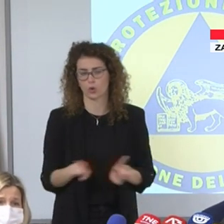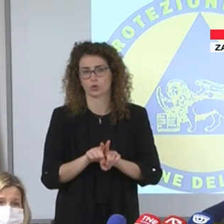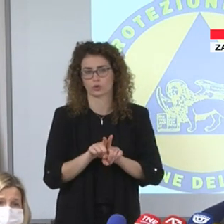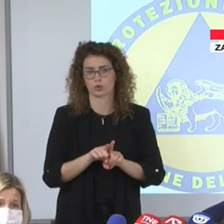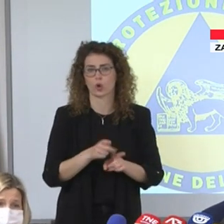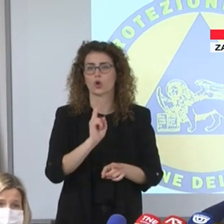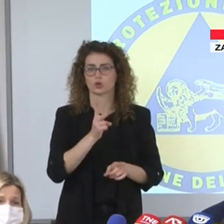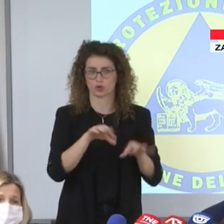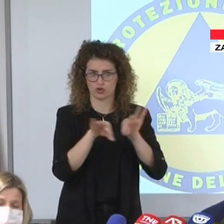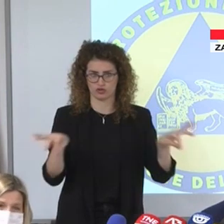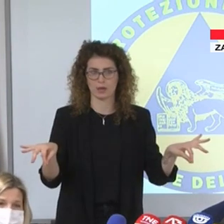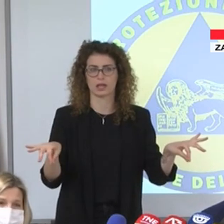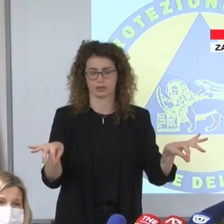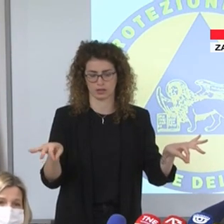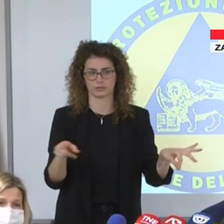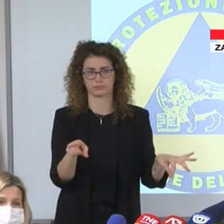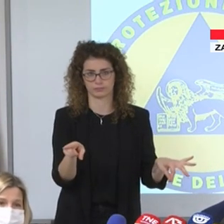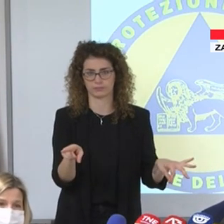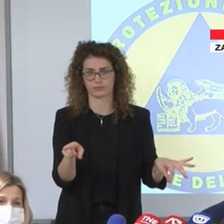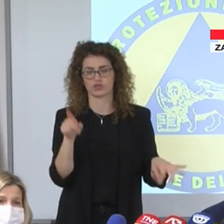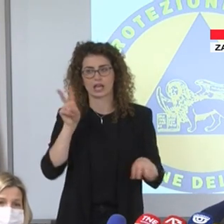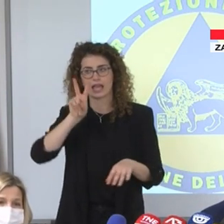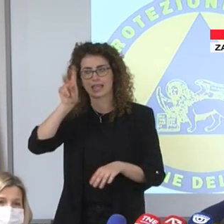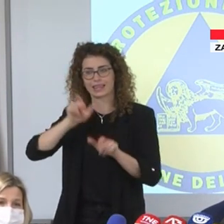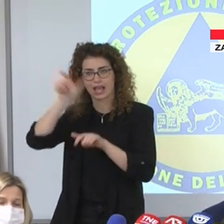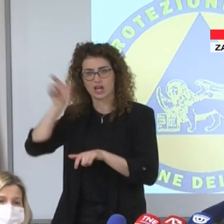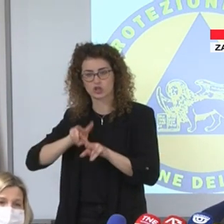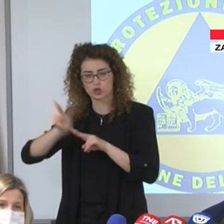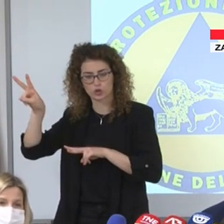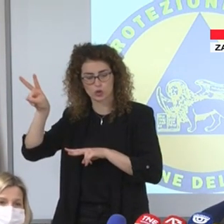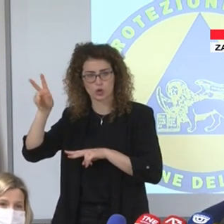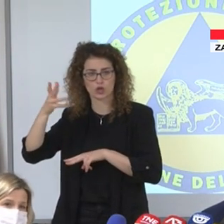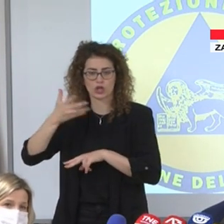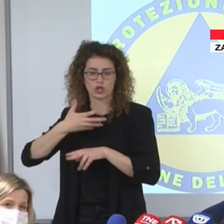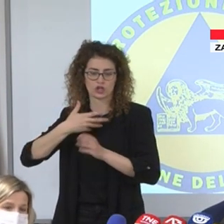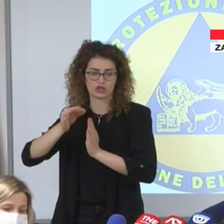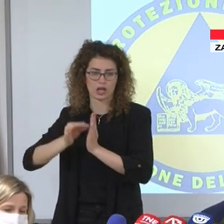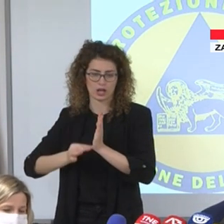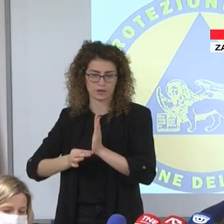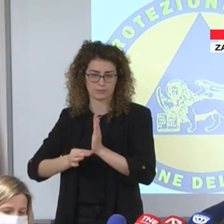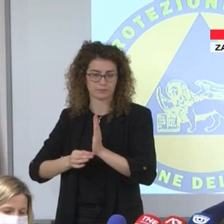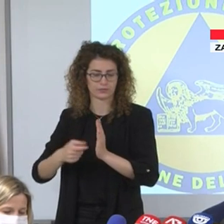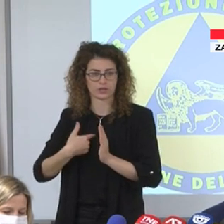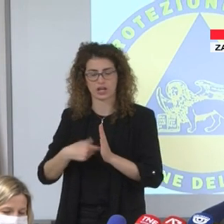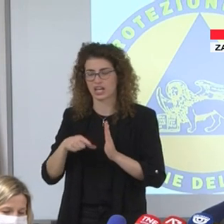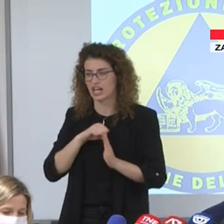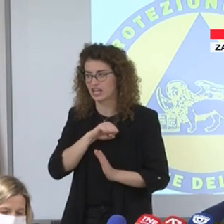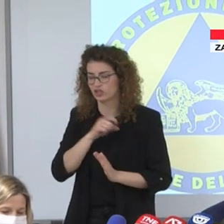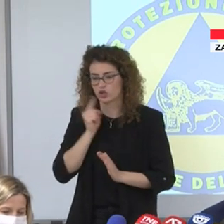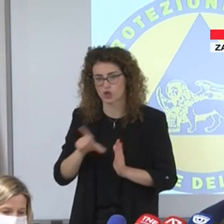avevamo i 12 metri, cioè a livello nazionale c'è, però siccome ci sono delle leggi, noi abbiamo, adesso non so se è una